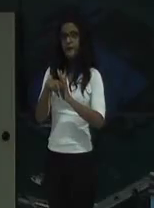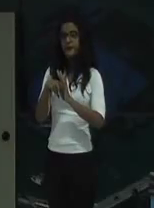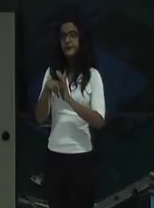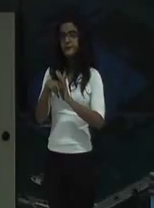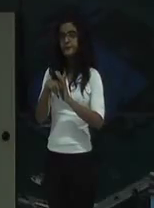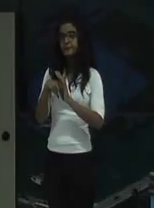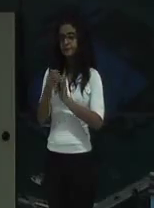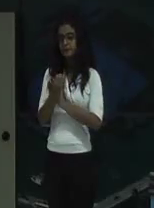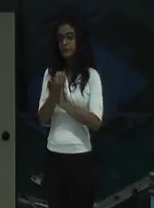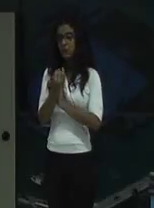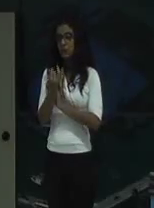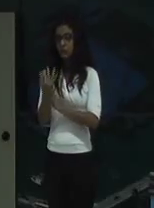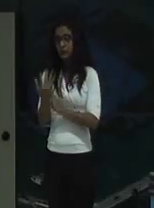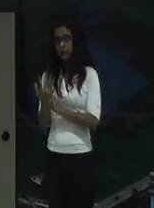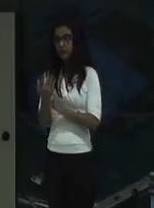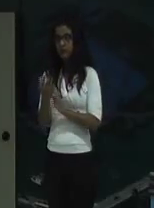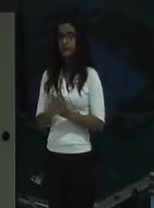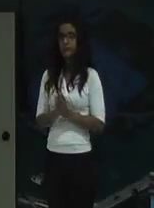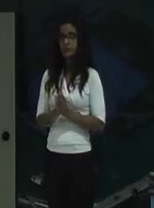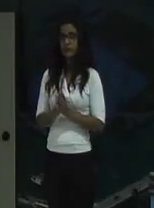contadores e